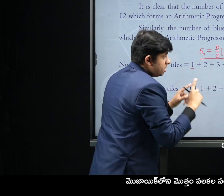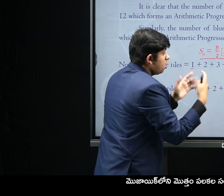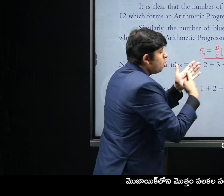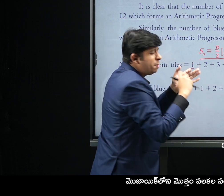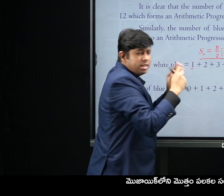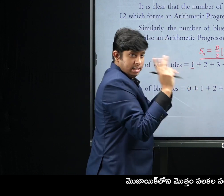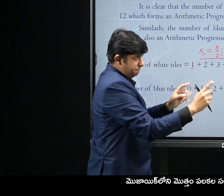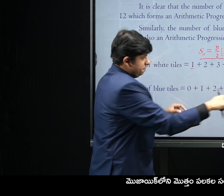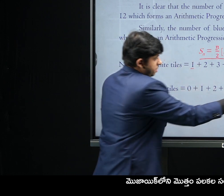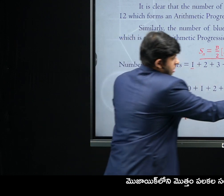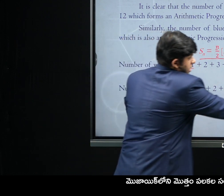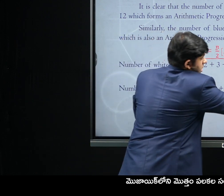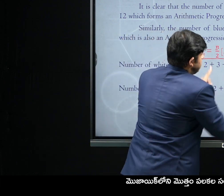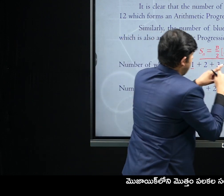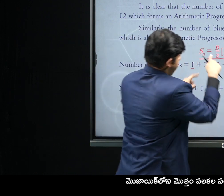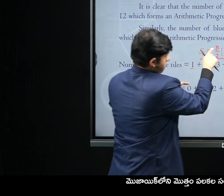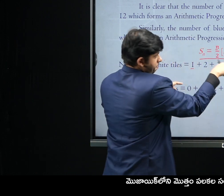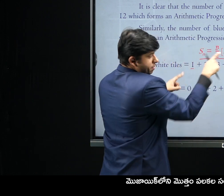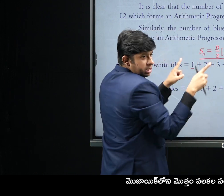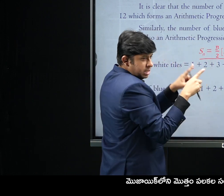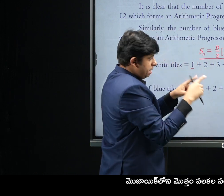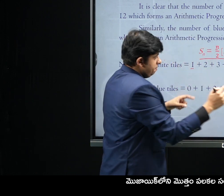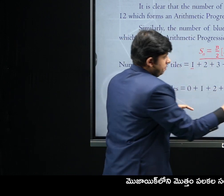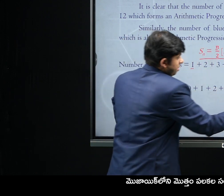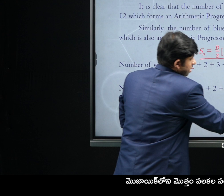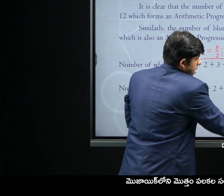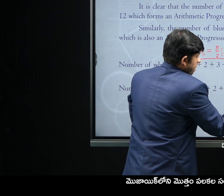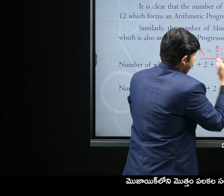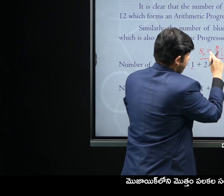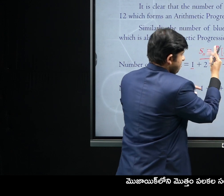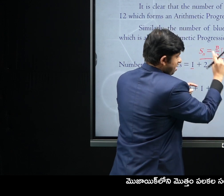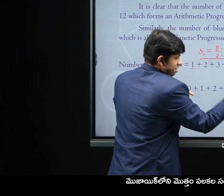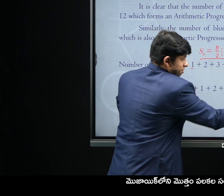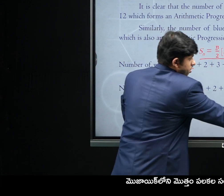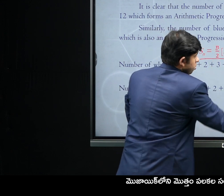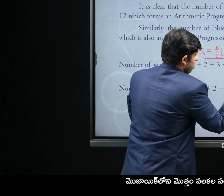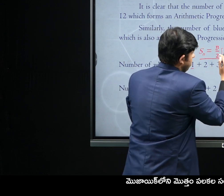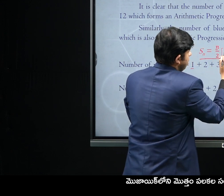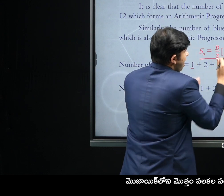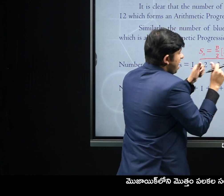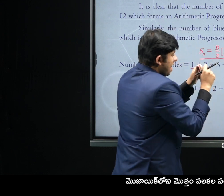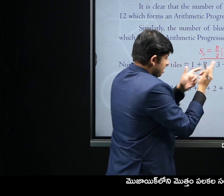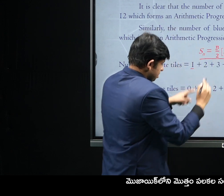మెజాయిక్లోని మొత్తం పలకల సంఖ్య ఈజ్ ఈక్వల్ టు 78 ప్లస్ 66 ఈజ్ ఈక్వల్ టు 144.